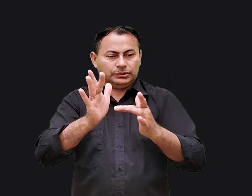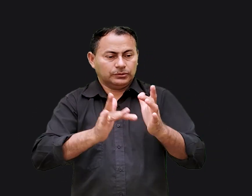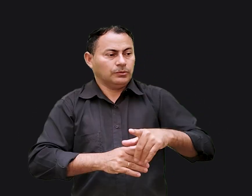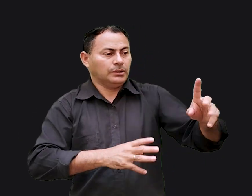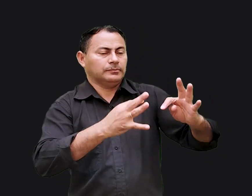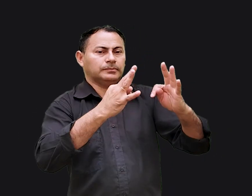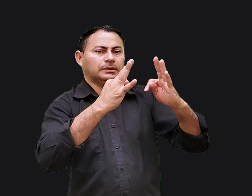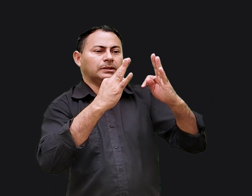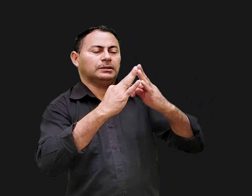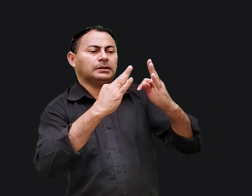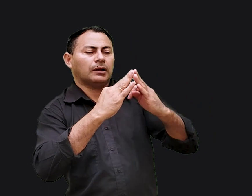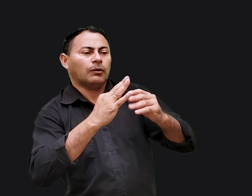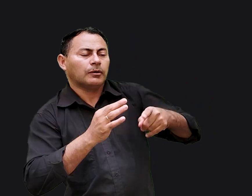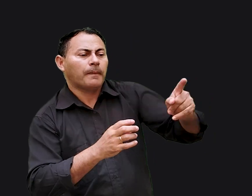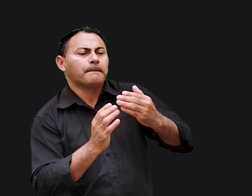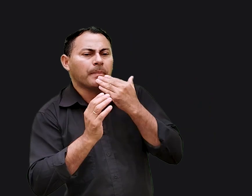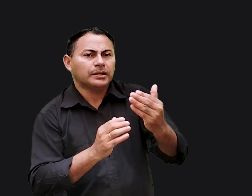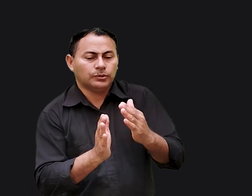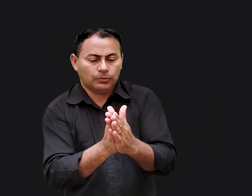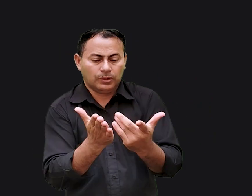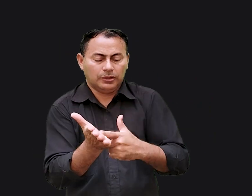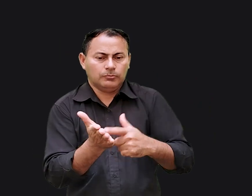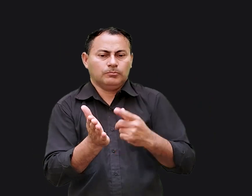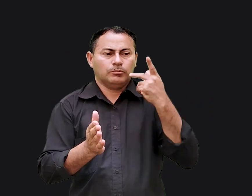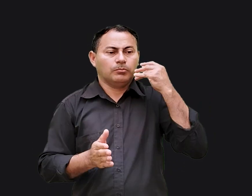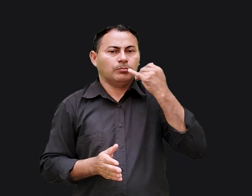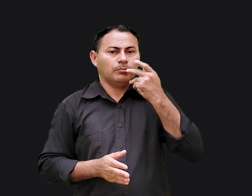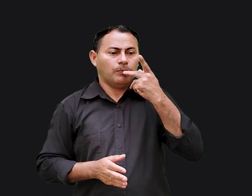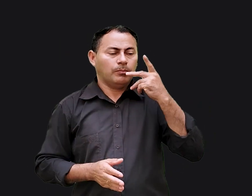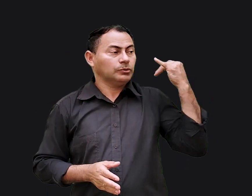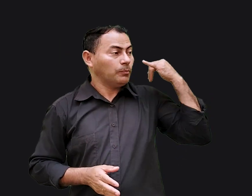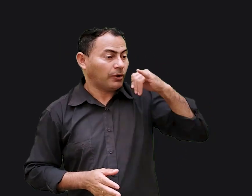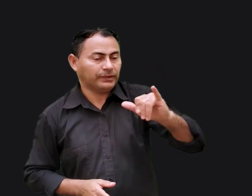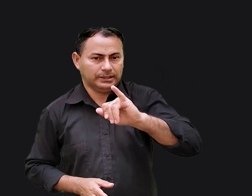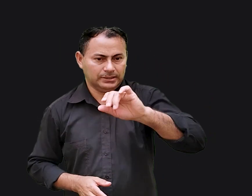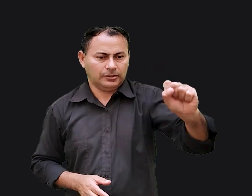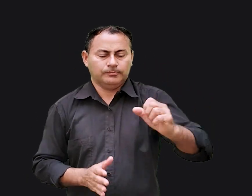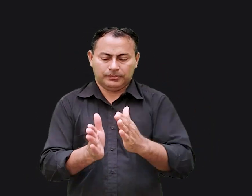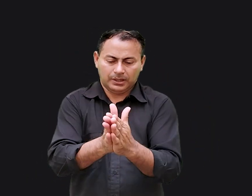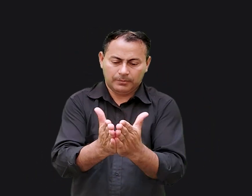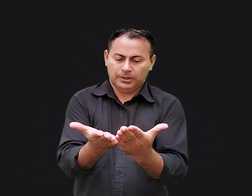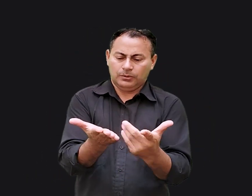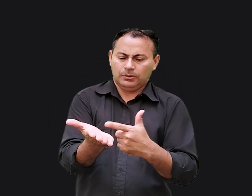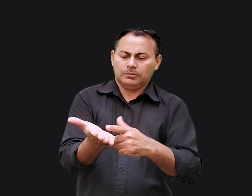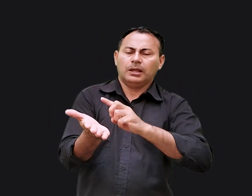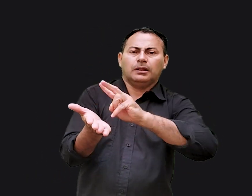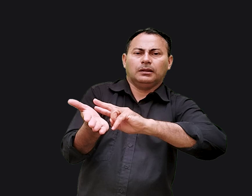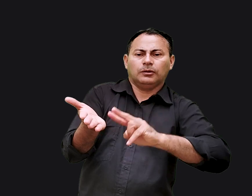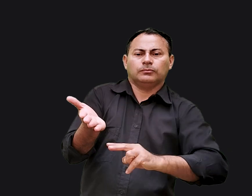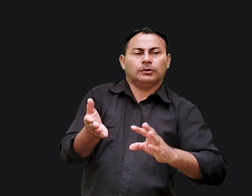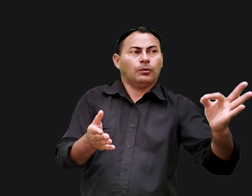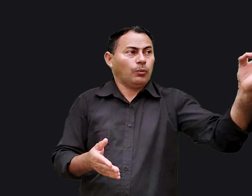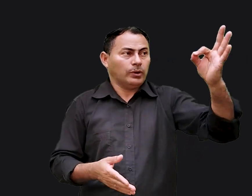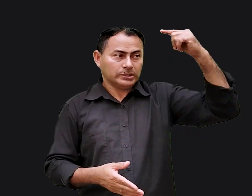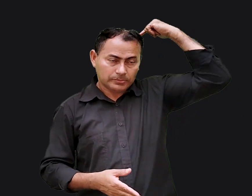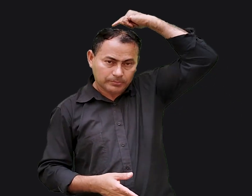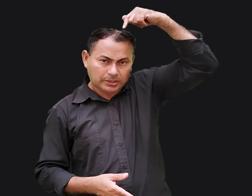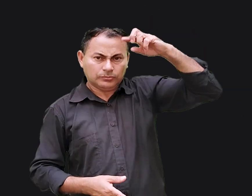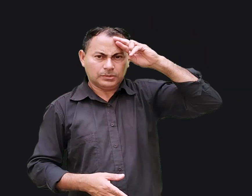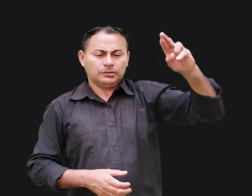para a sinagoga de sua cidade natal e pediu o livro do profeta Isaías. Ele abriu o livro e leu: O Espírito do Senhor